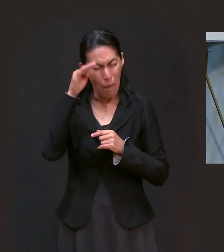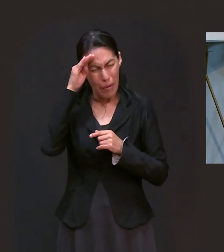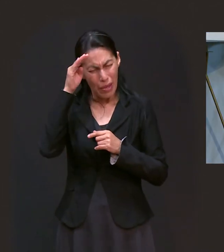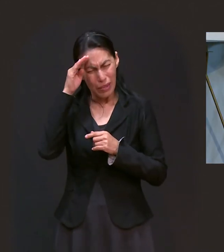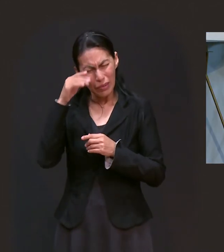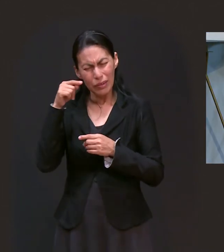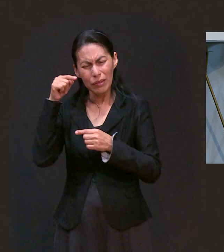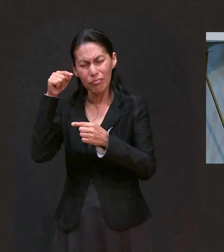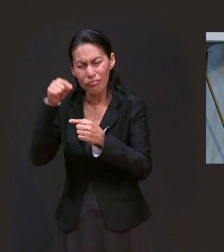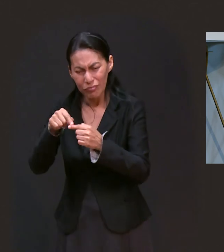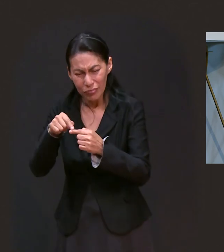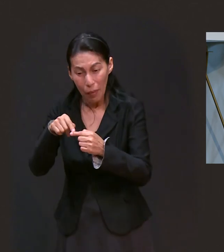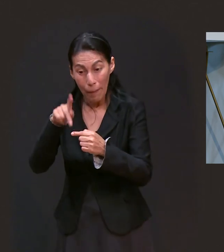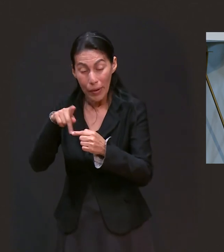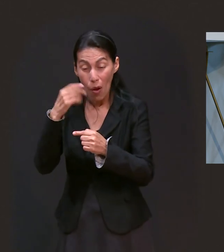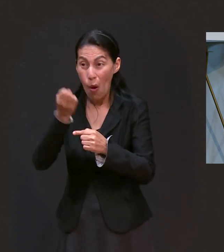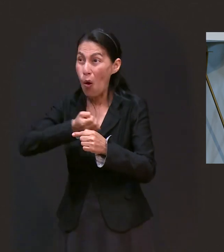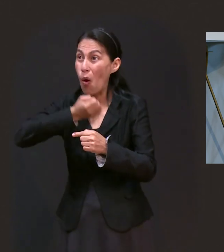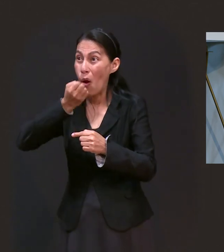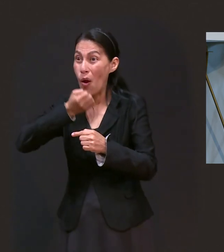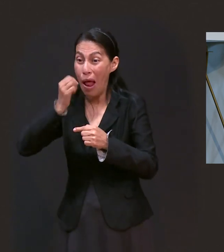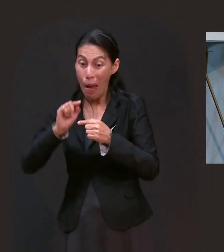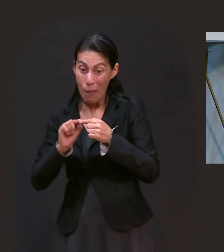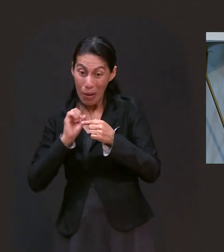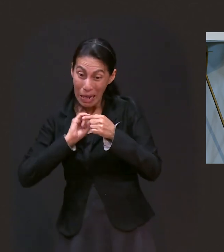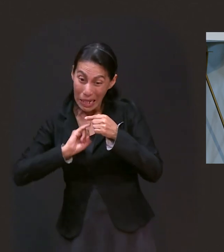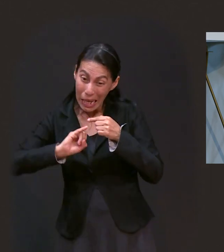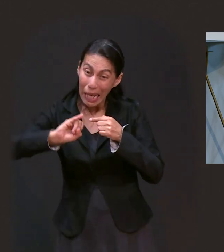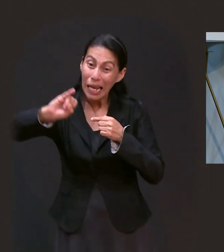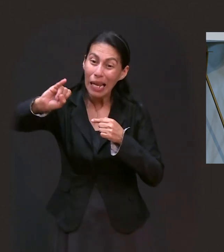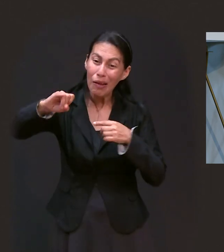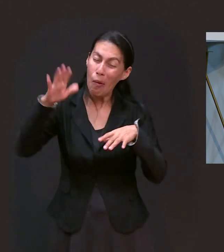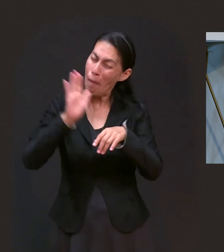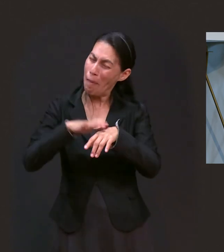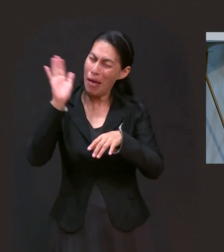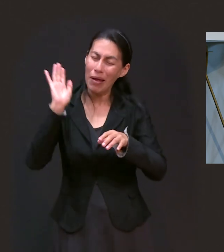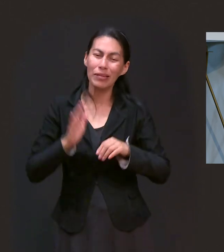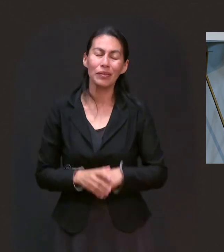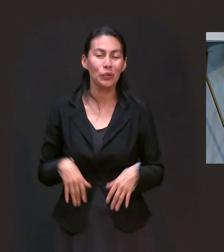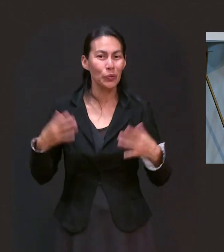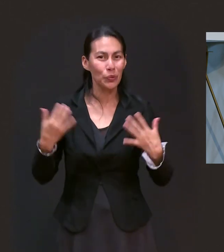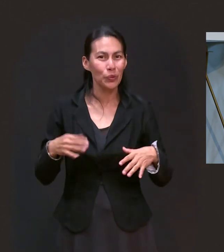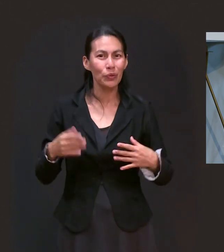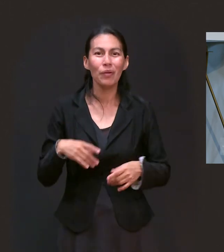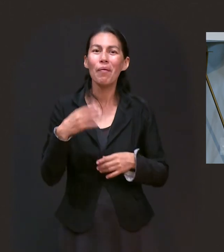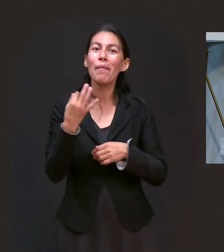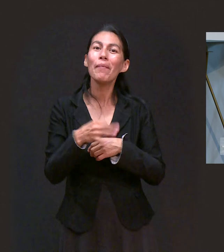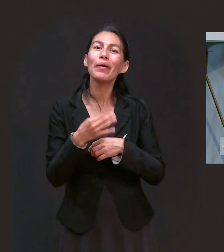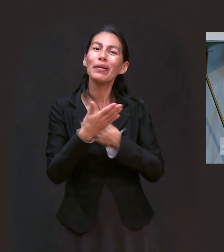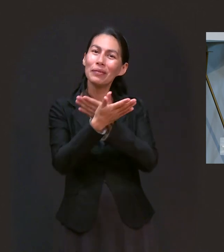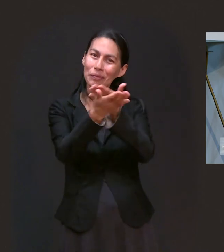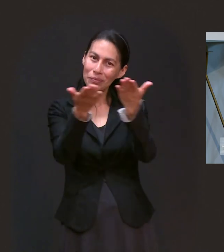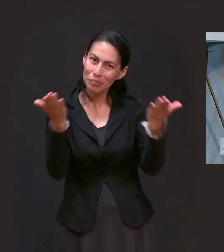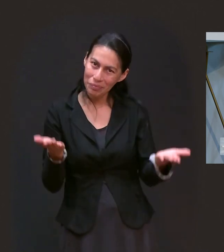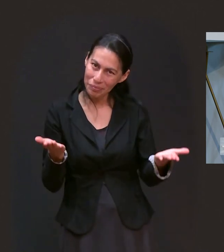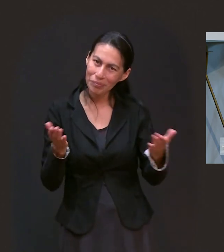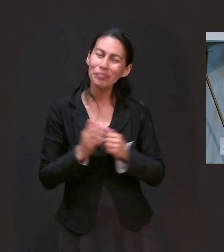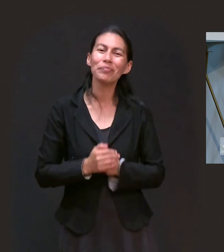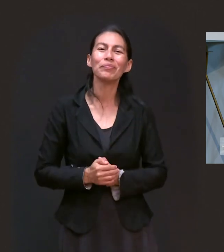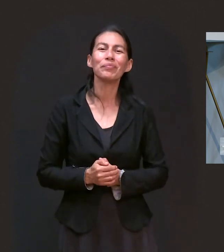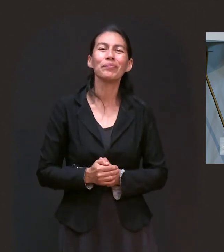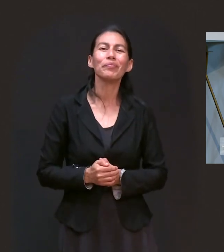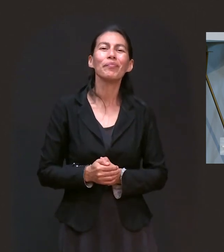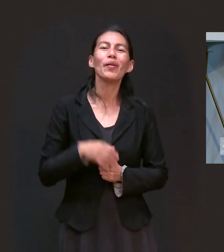más allá de lo que tú te imagines mientras pedimos a todos ustedes